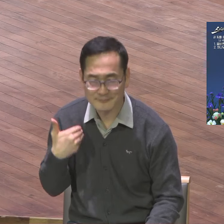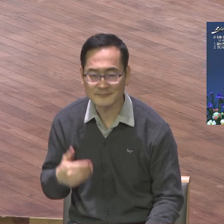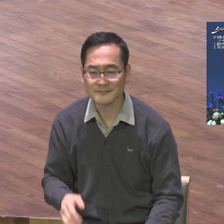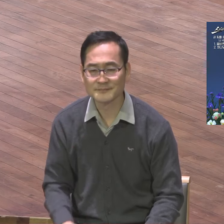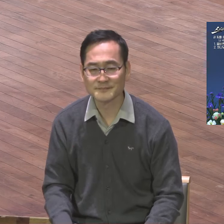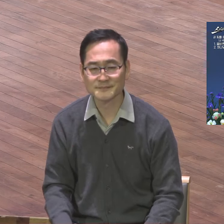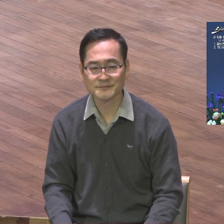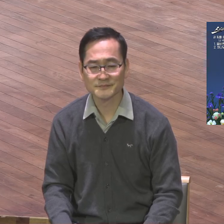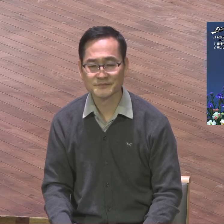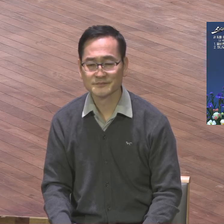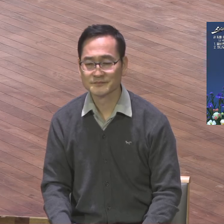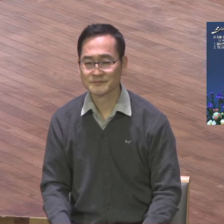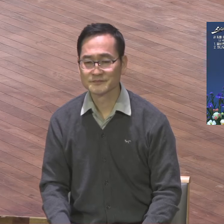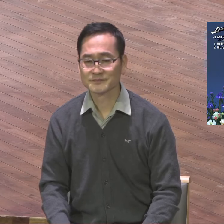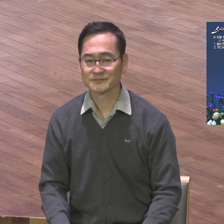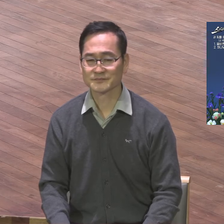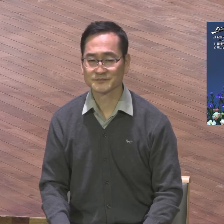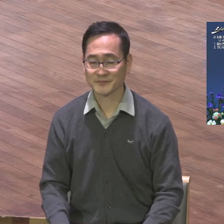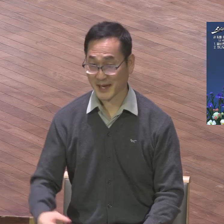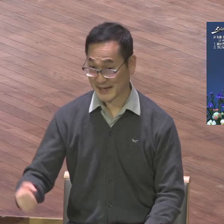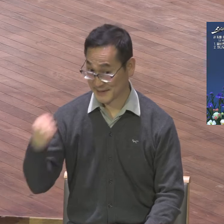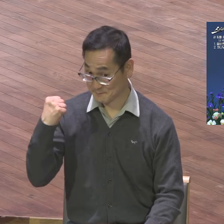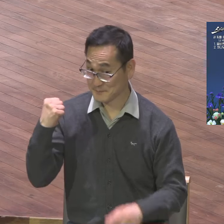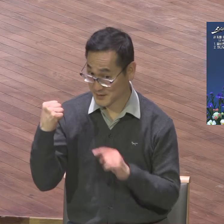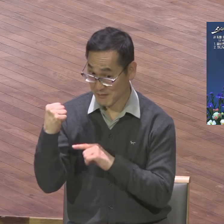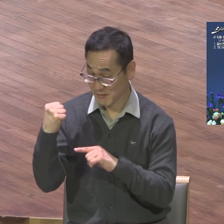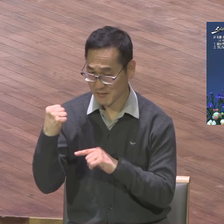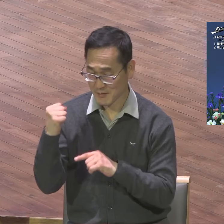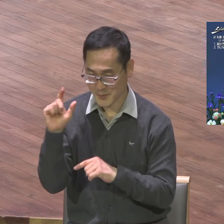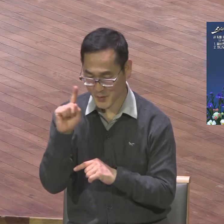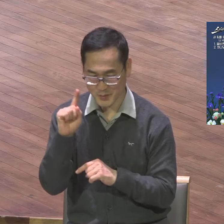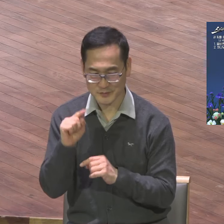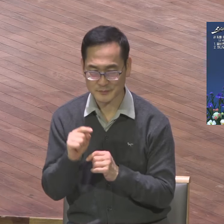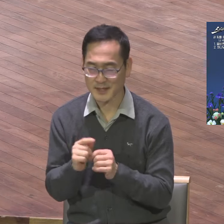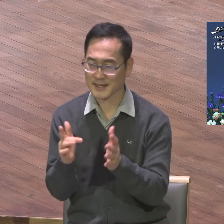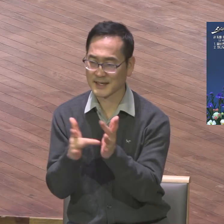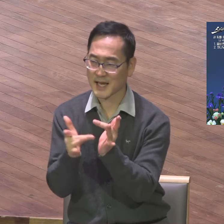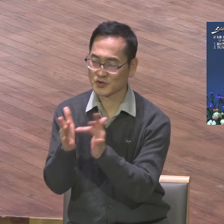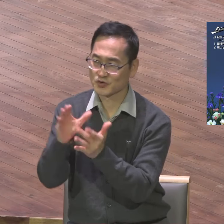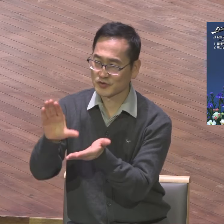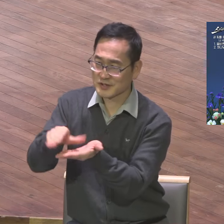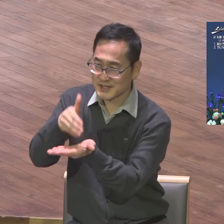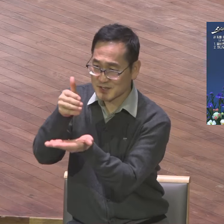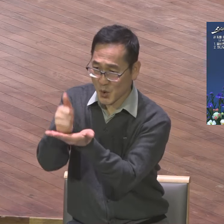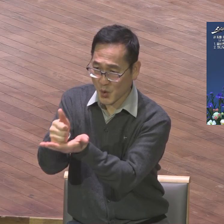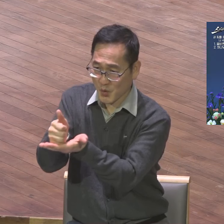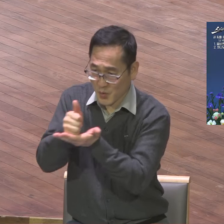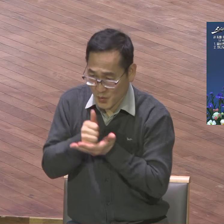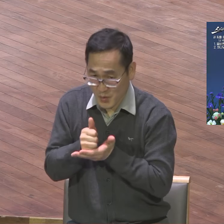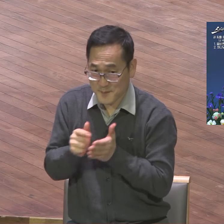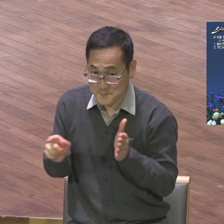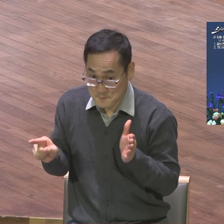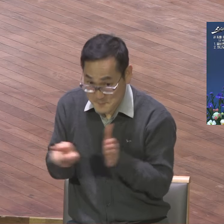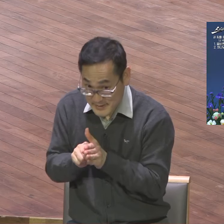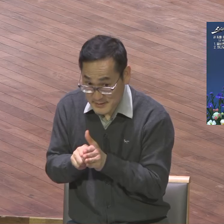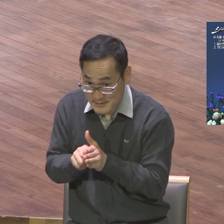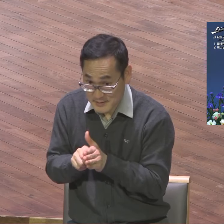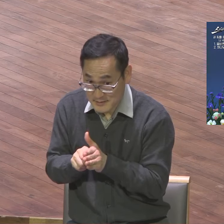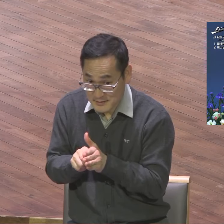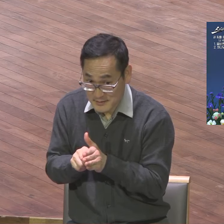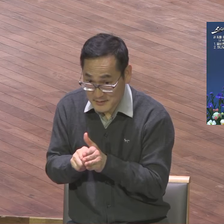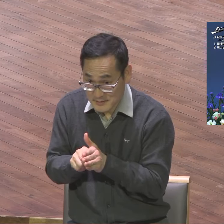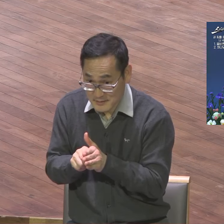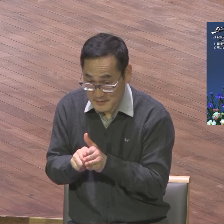이걸 이 힘을 좀 구체적으로 말하면요. 예수 그리스도를 믿음으로 주어지는